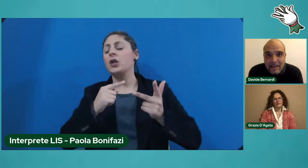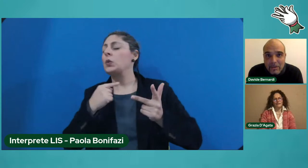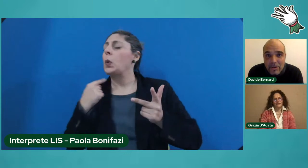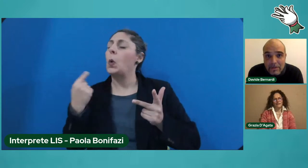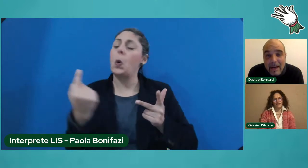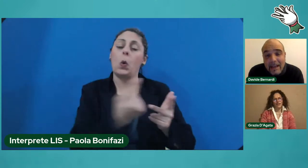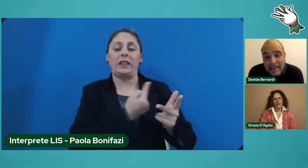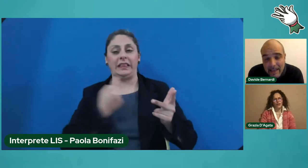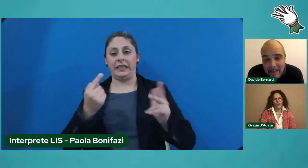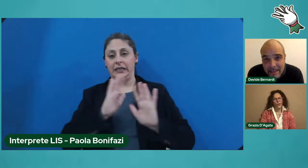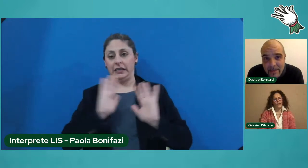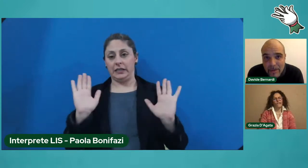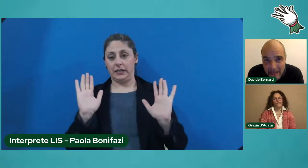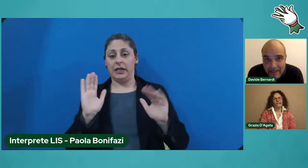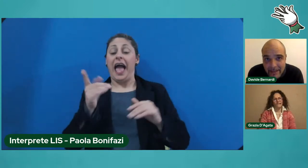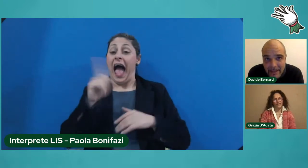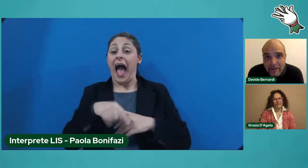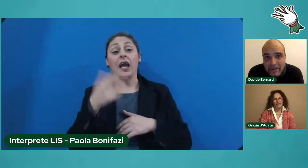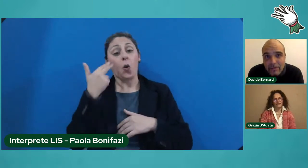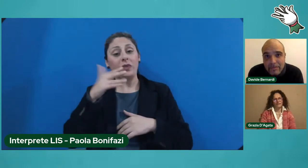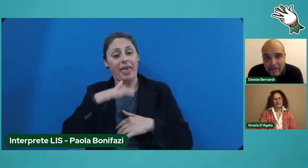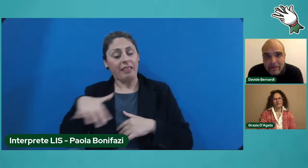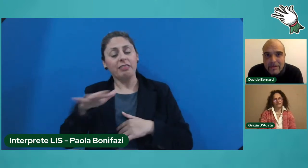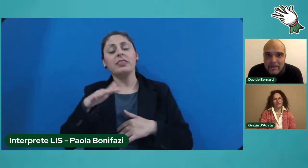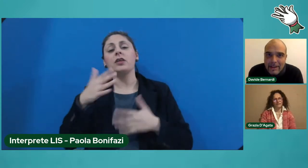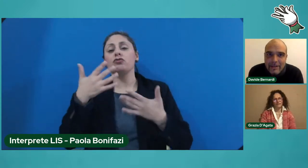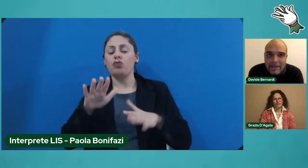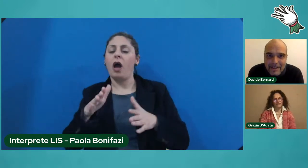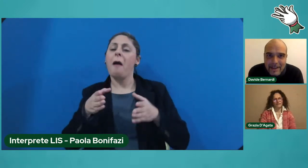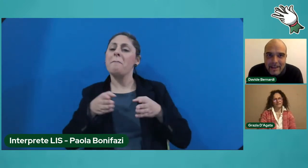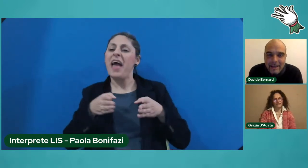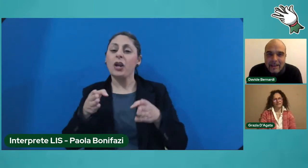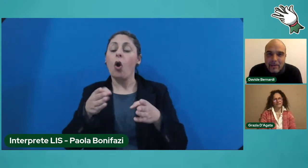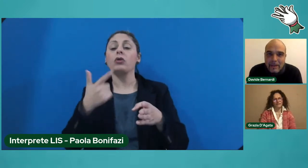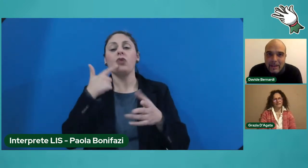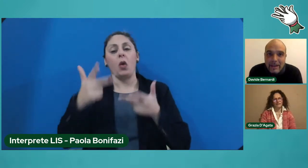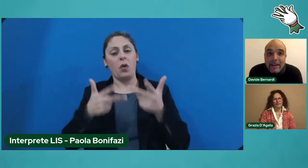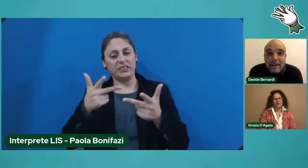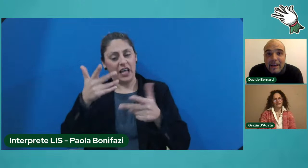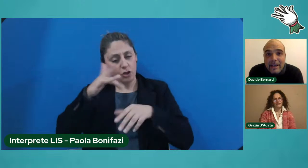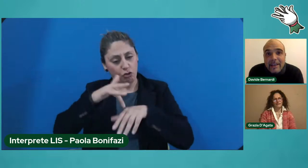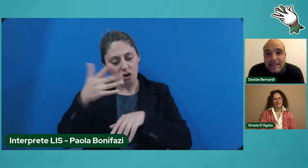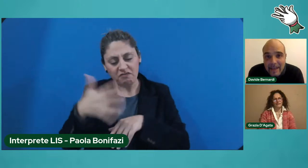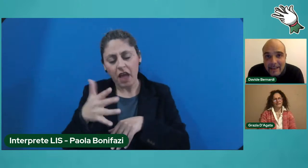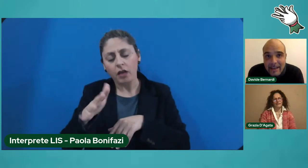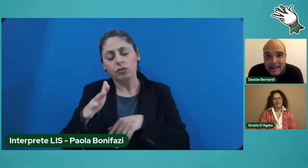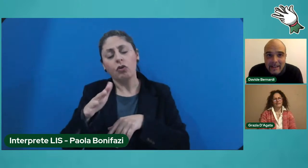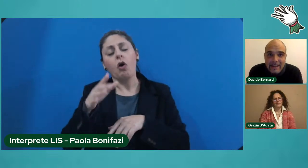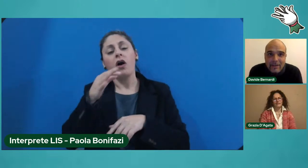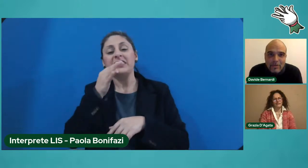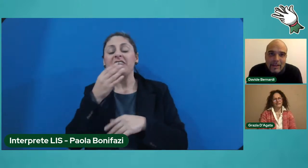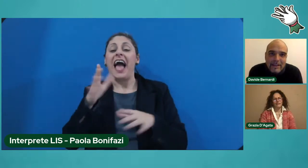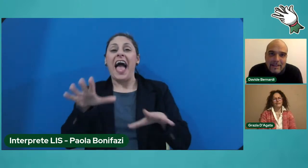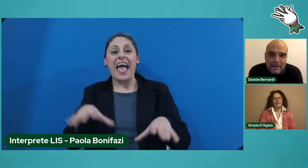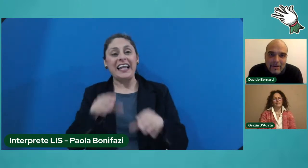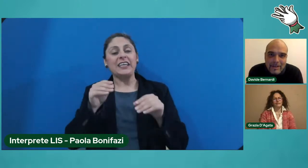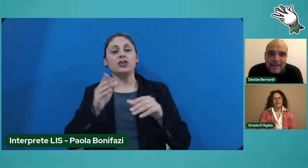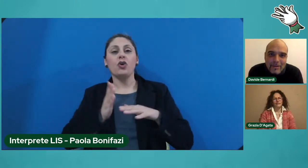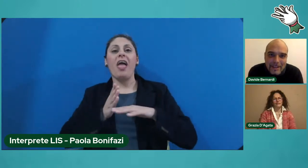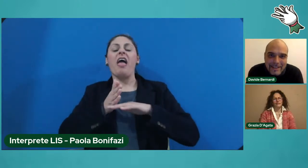Luci, ma anche i ragazzi udenti hanno fatto un percorso di lingua dei segni e quindi In entrata sanno